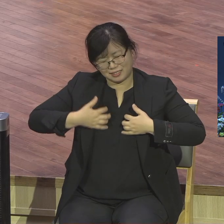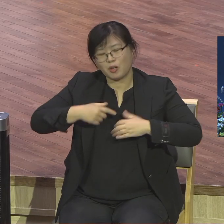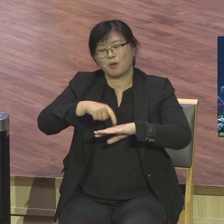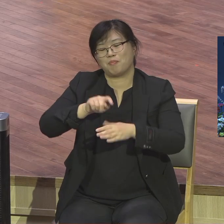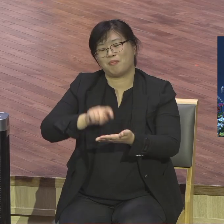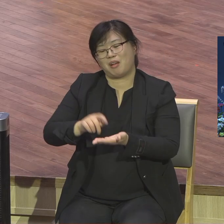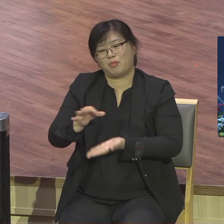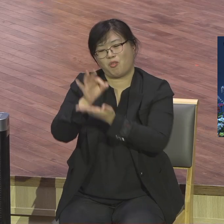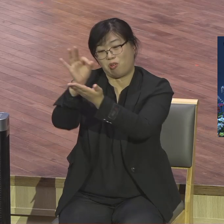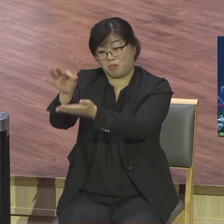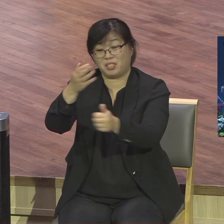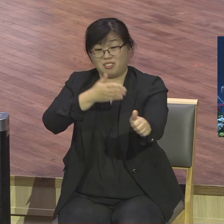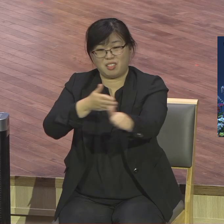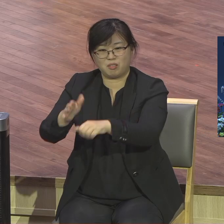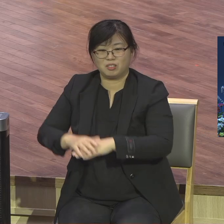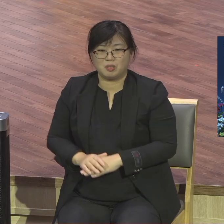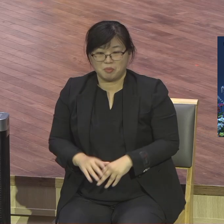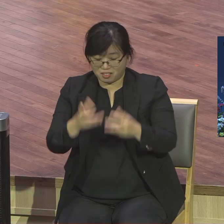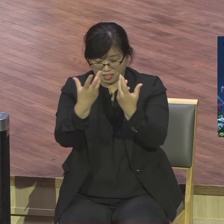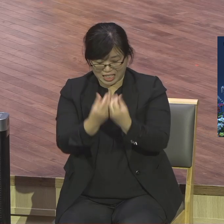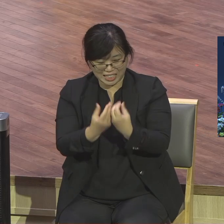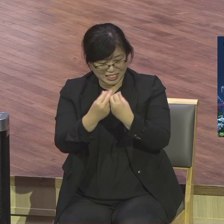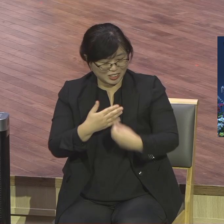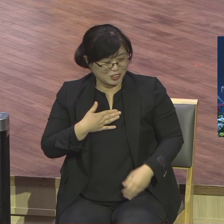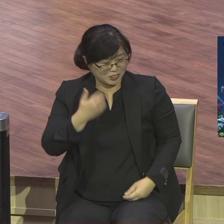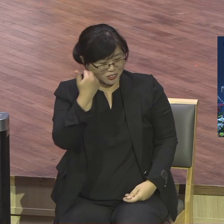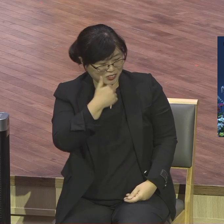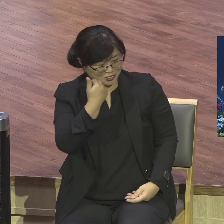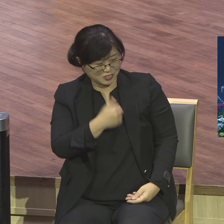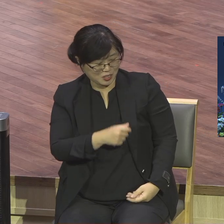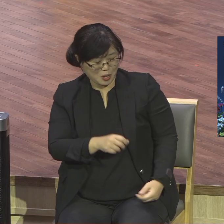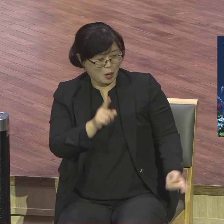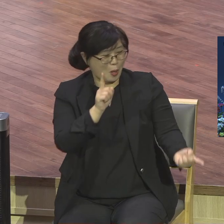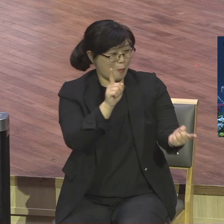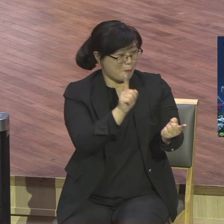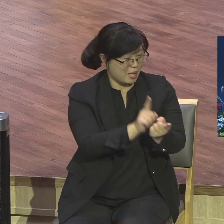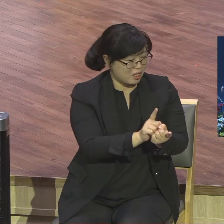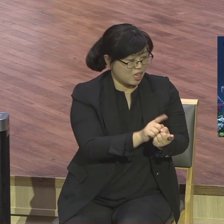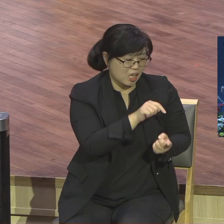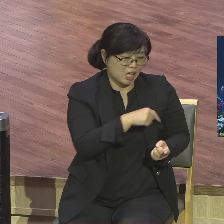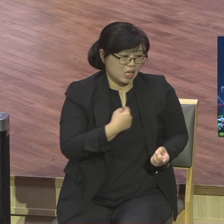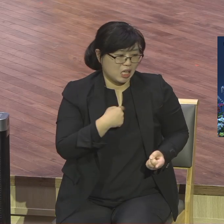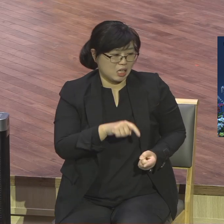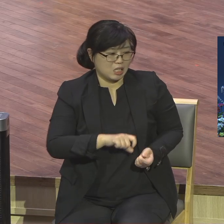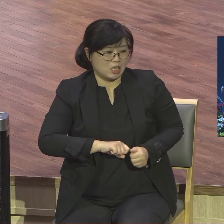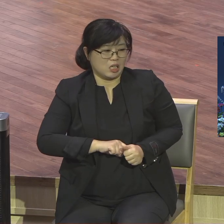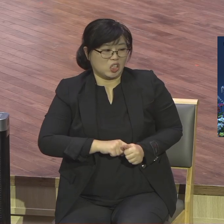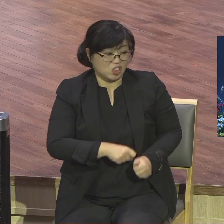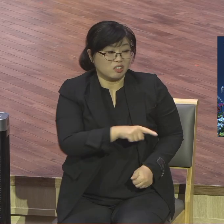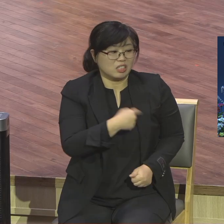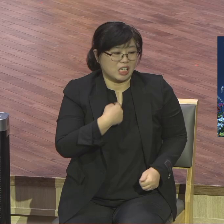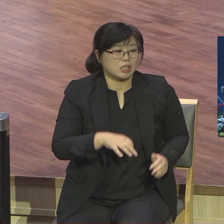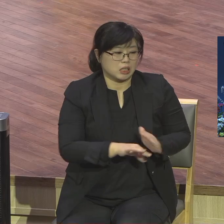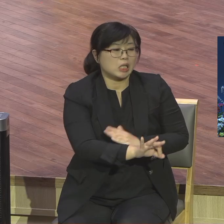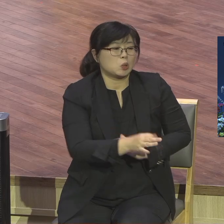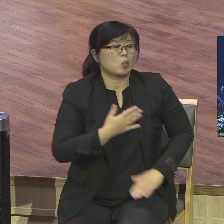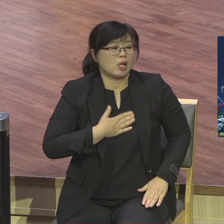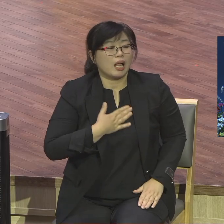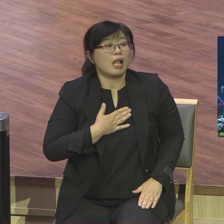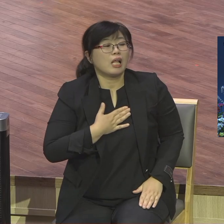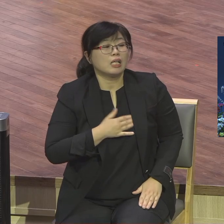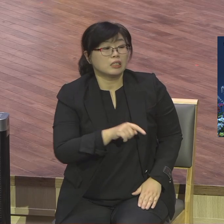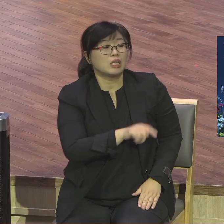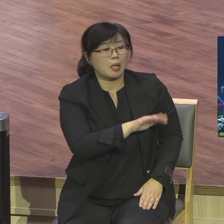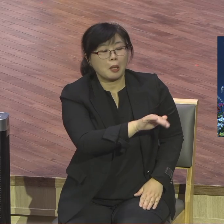억지로 아까워가지고 억지로 싸고 싸고 싼 걸 골라가지고 먹어도 기분